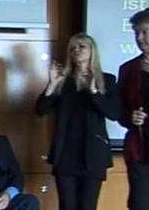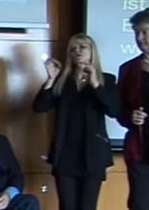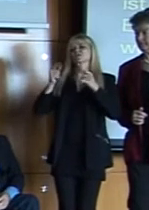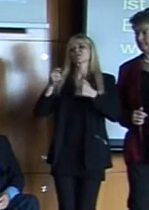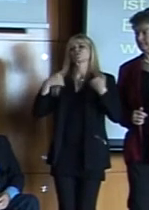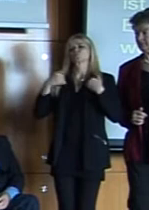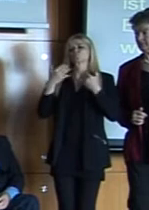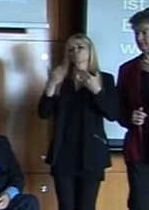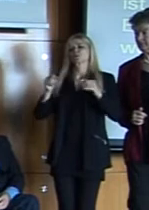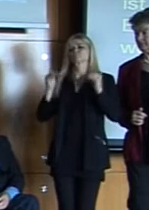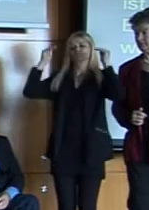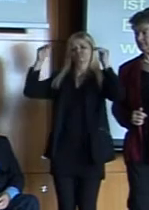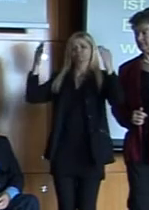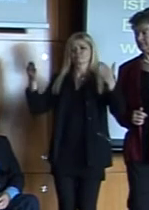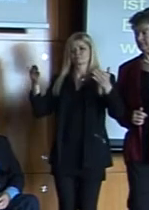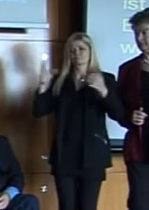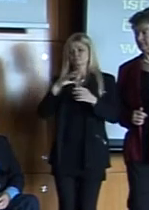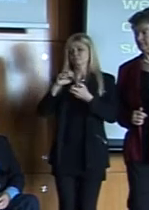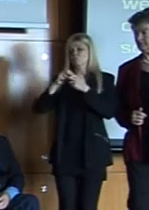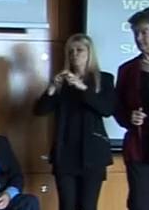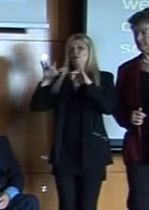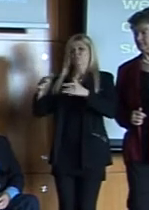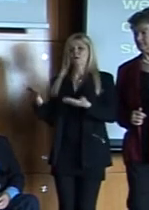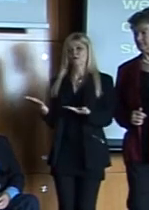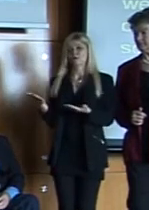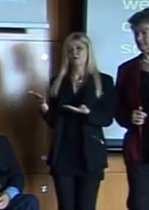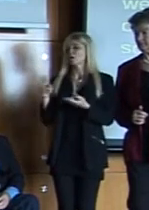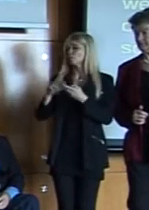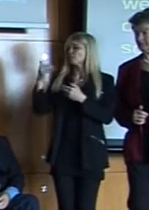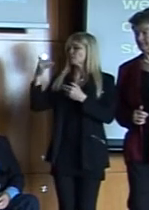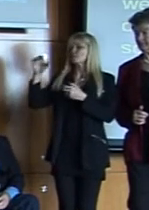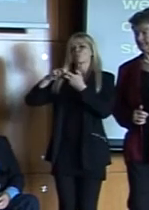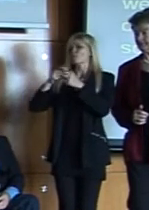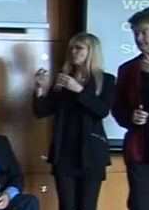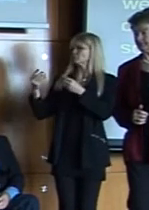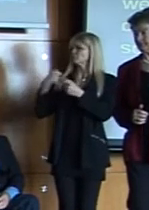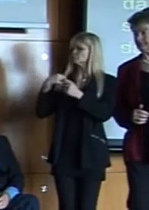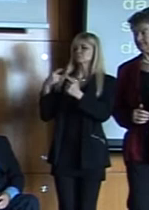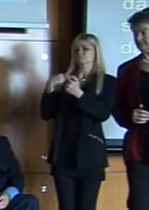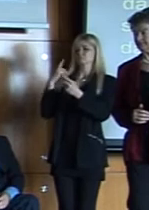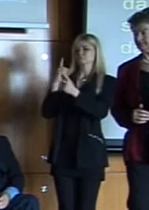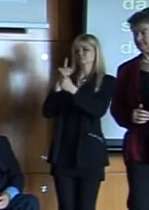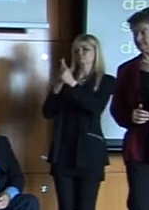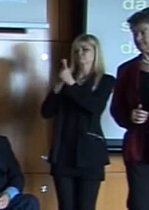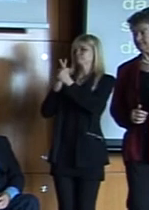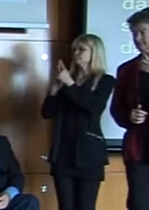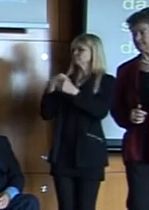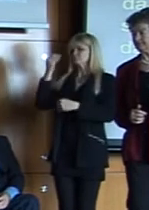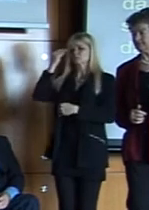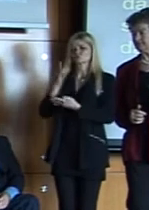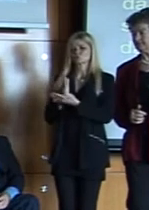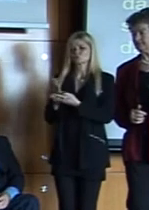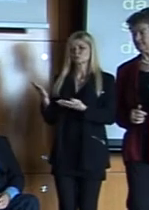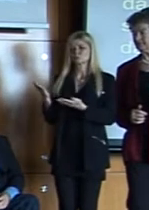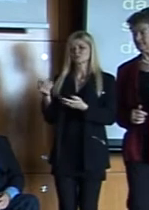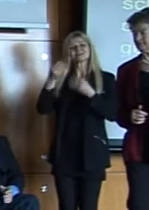mehr Problembereiche gesehen haben und auch mit immer mehr Problembereichen konfrontiert werden. Meine sehr geehrten Damen und Herren, wir leben in